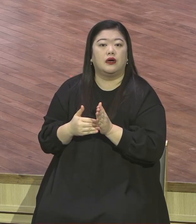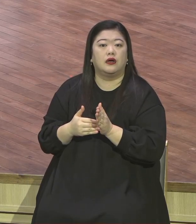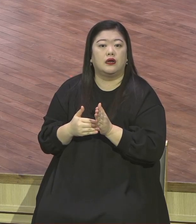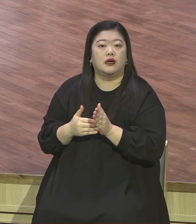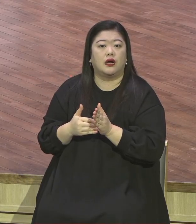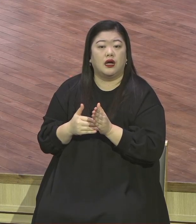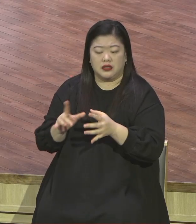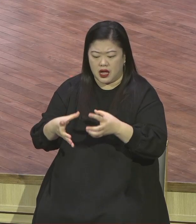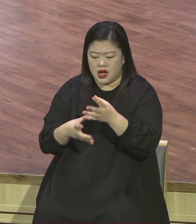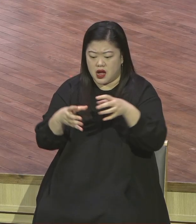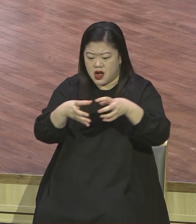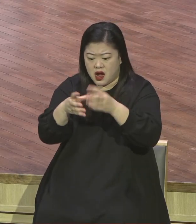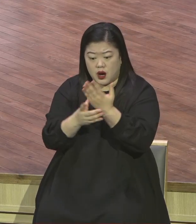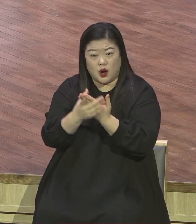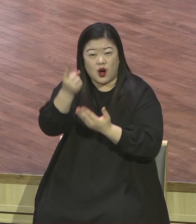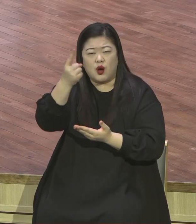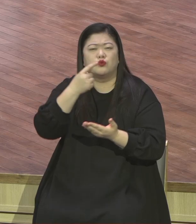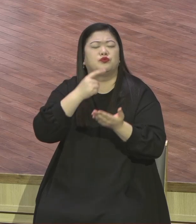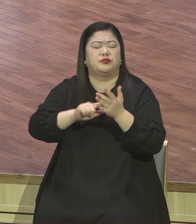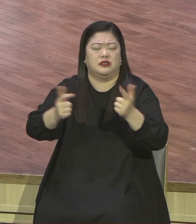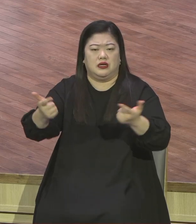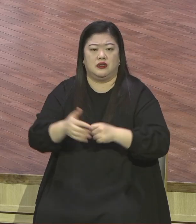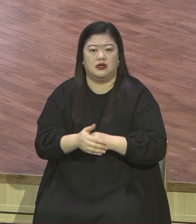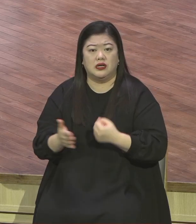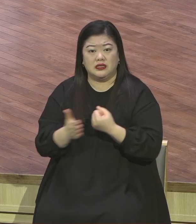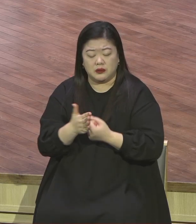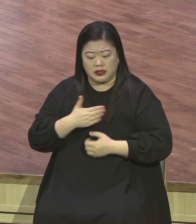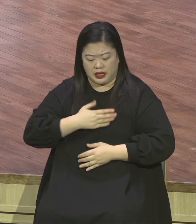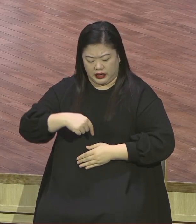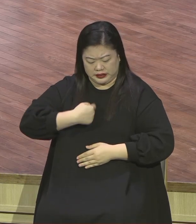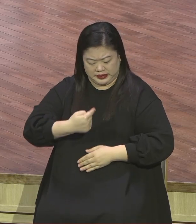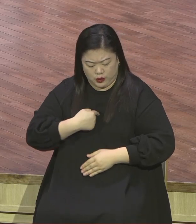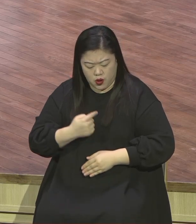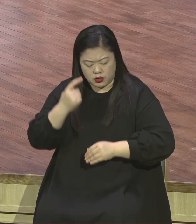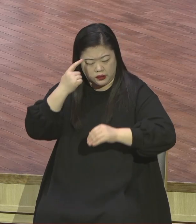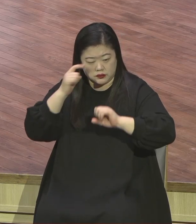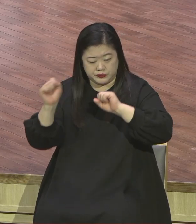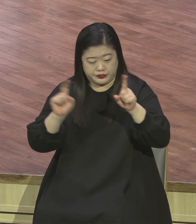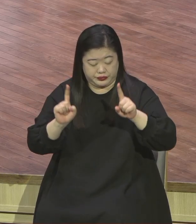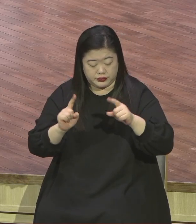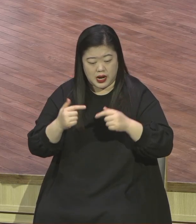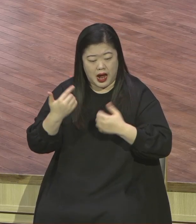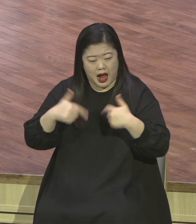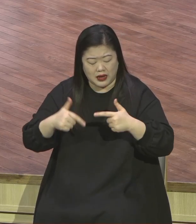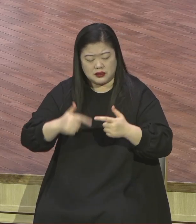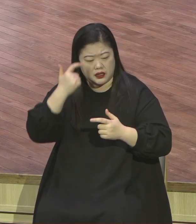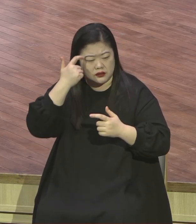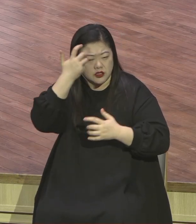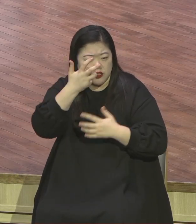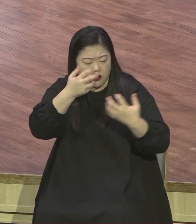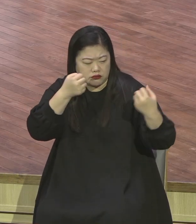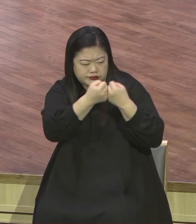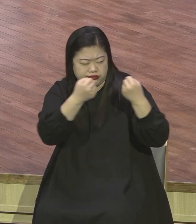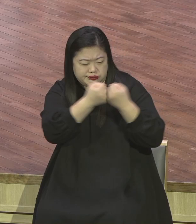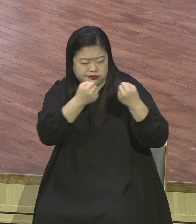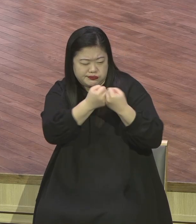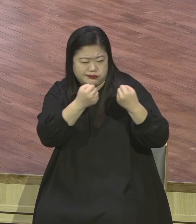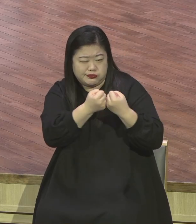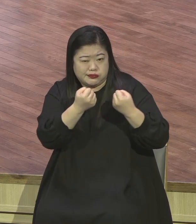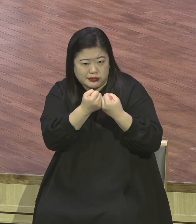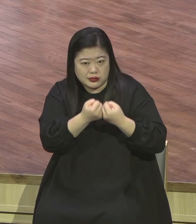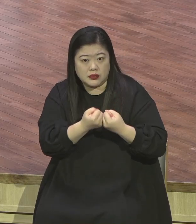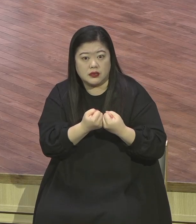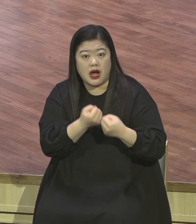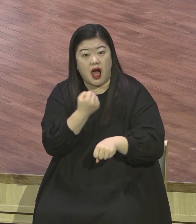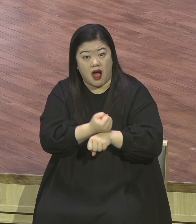까부수고 내 스스로가 날마다 죽고 그렇게 해서 힘써 지키라. 이 말은 내 자존심 내려나라는 얘기예요.